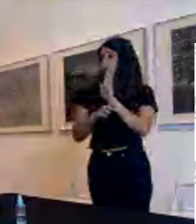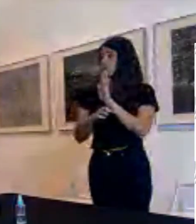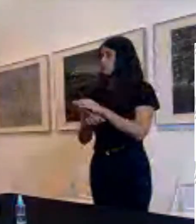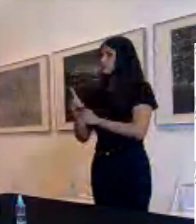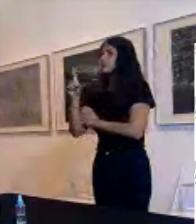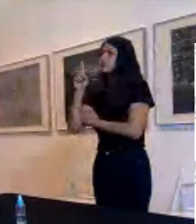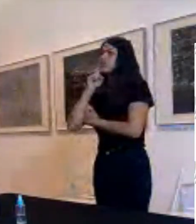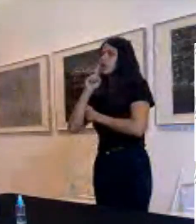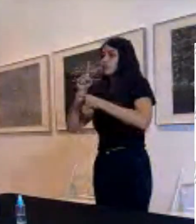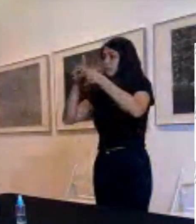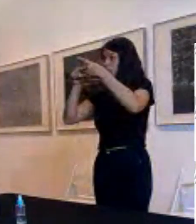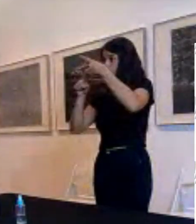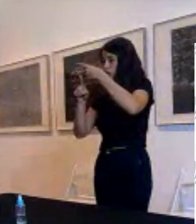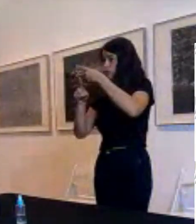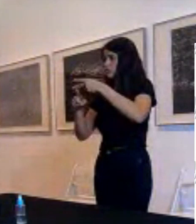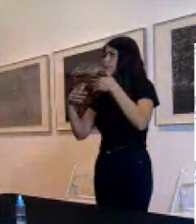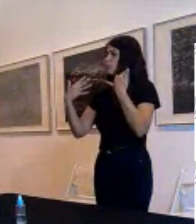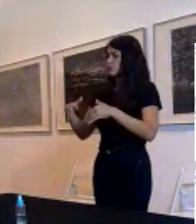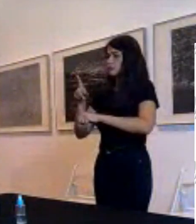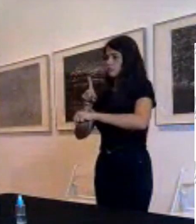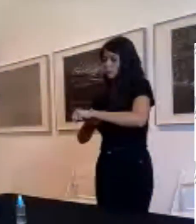tiene dos grandes momentos, que es